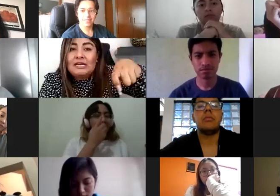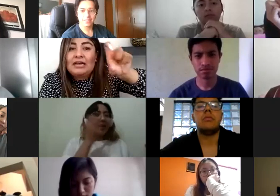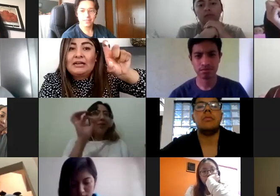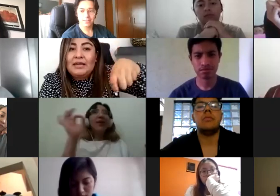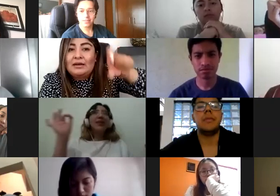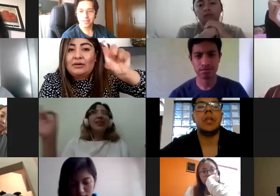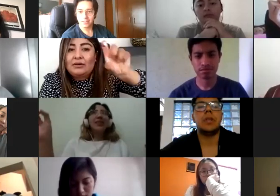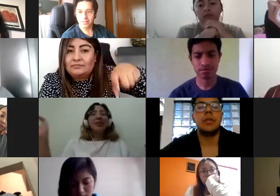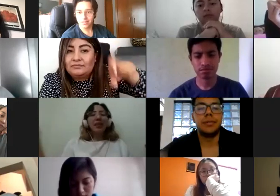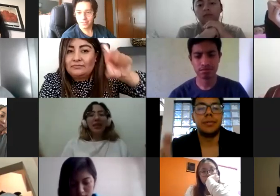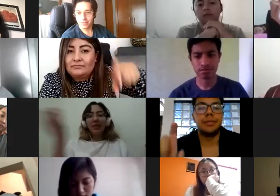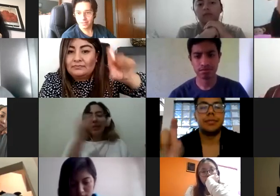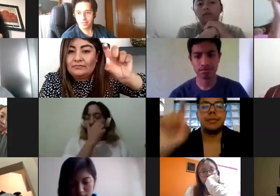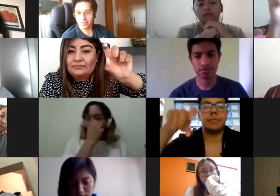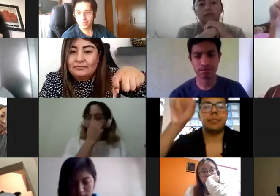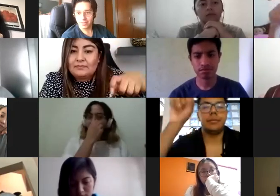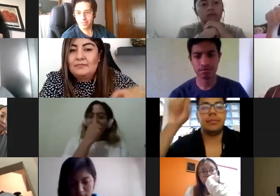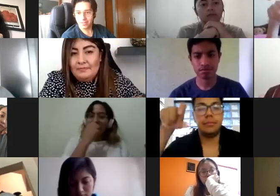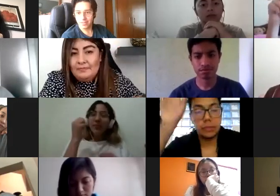arriba y abajo. Ok, gracias, licenciada.